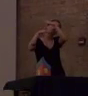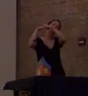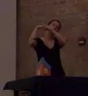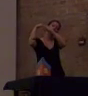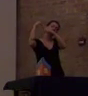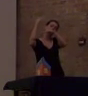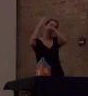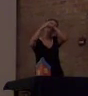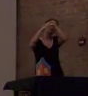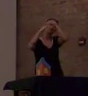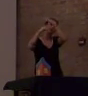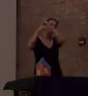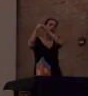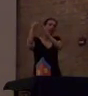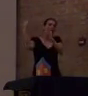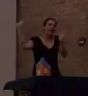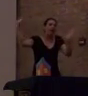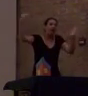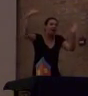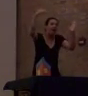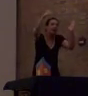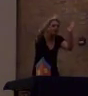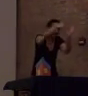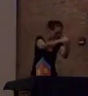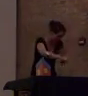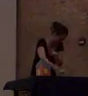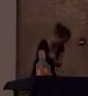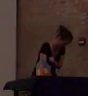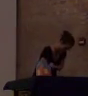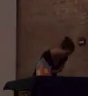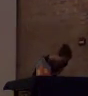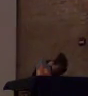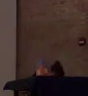pai terminava a construção da cerca. Até que...